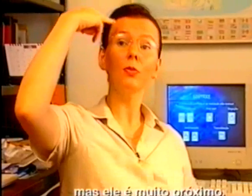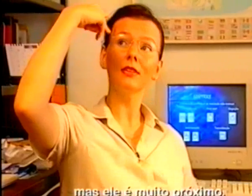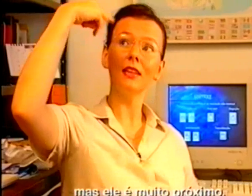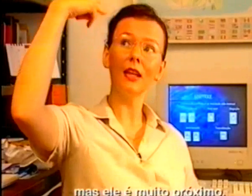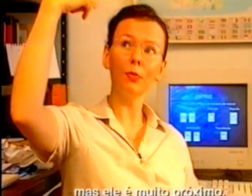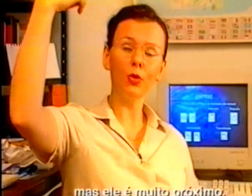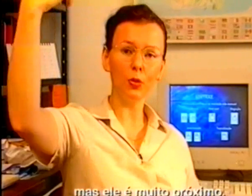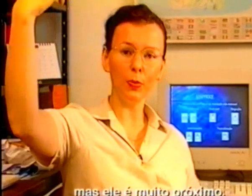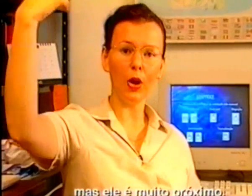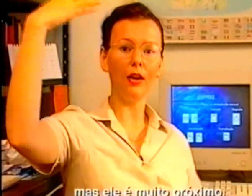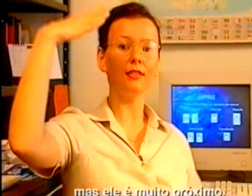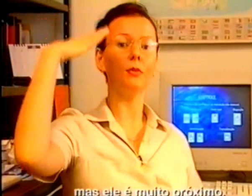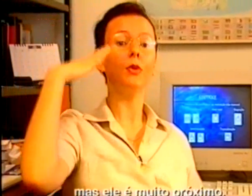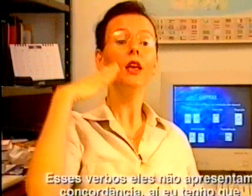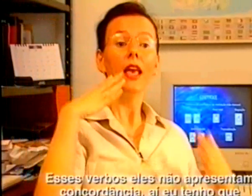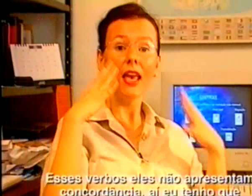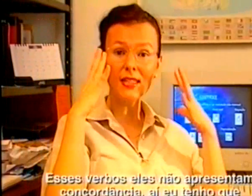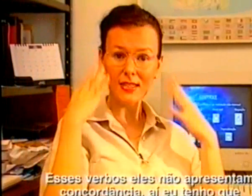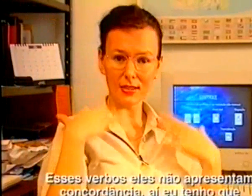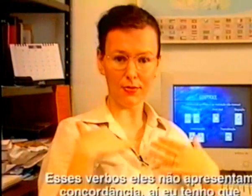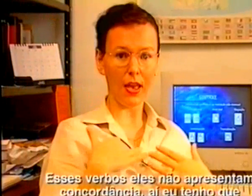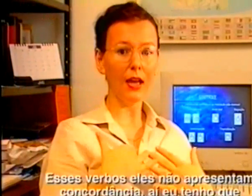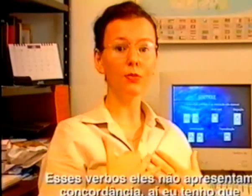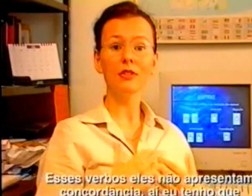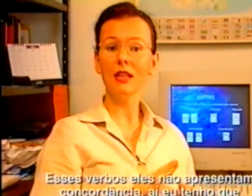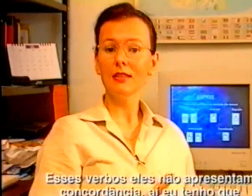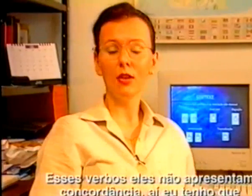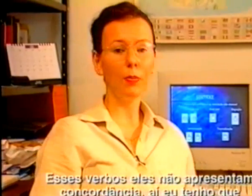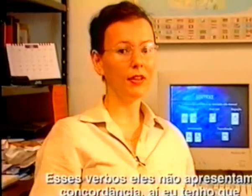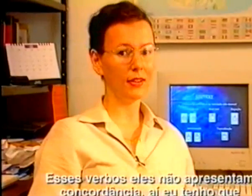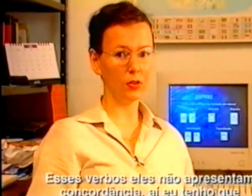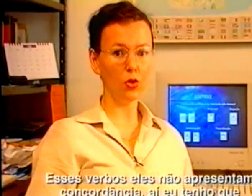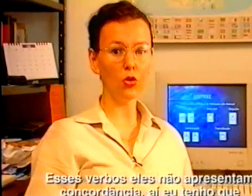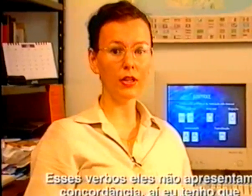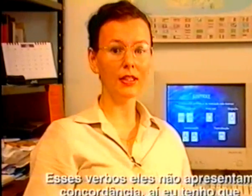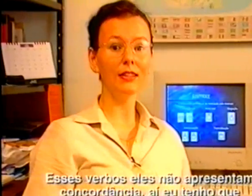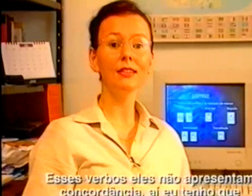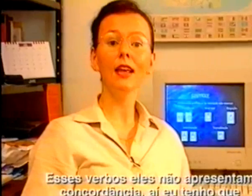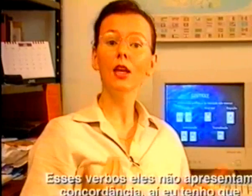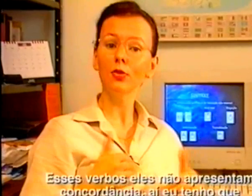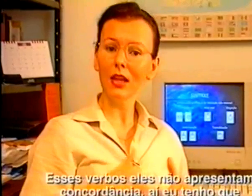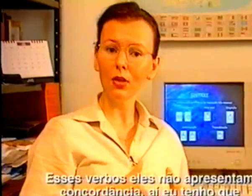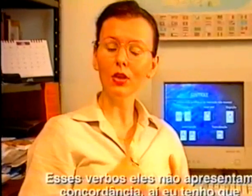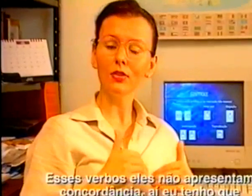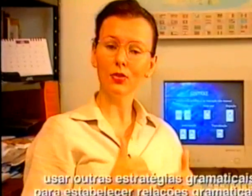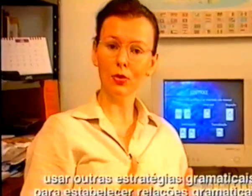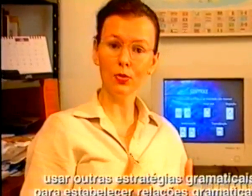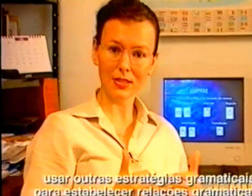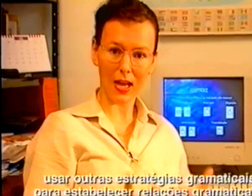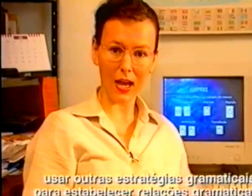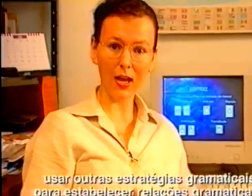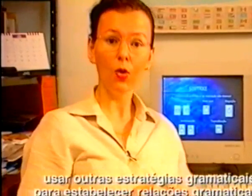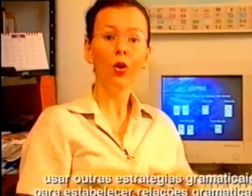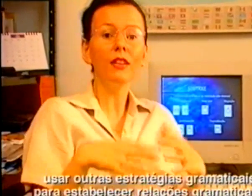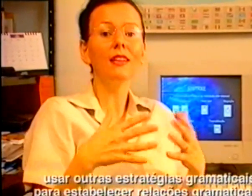encostado, mas ele é muito próximo. Esses verbos, eles não apresentam concordância, aí eu tenho que usar